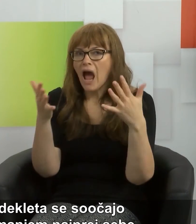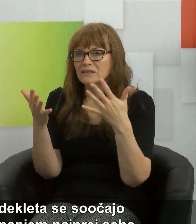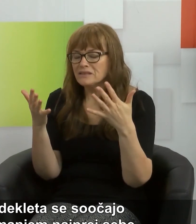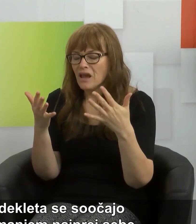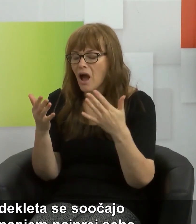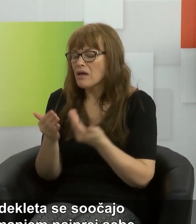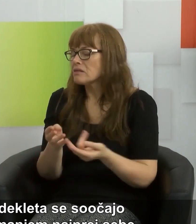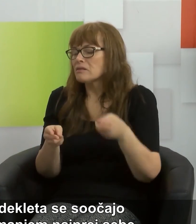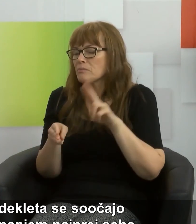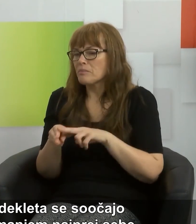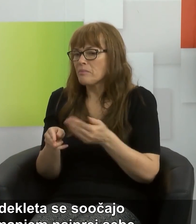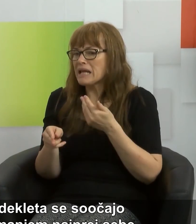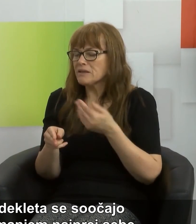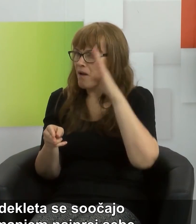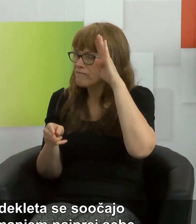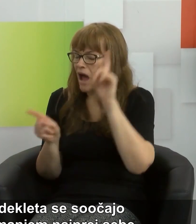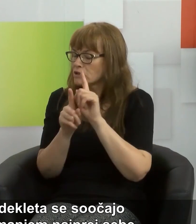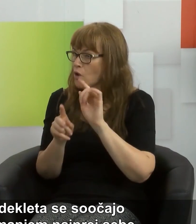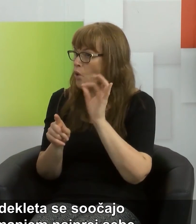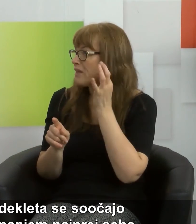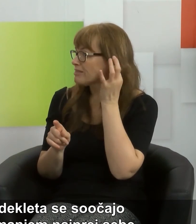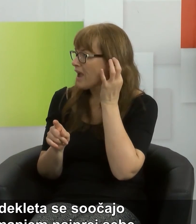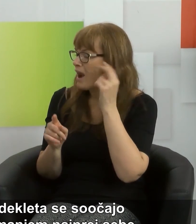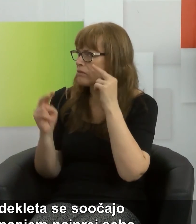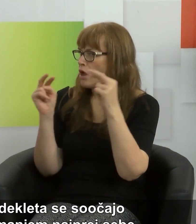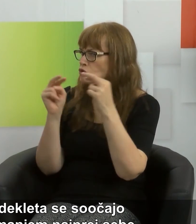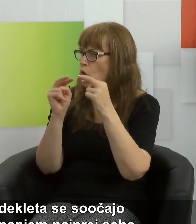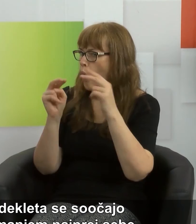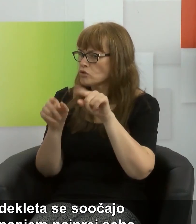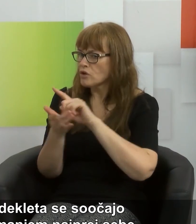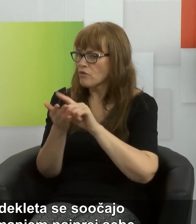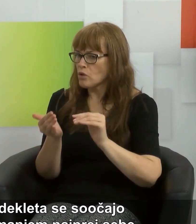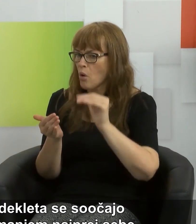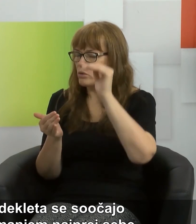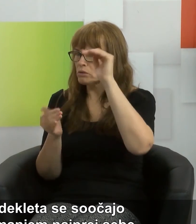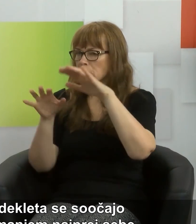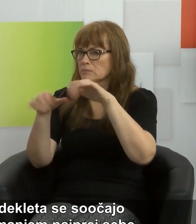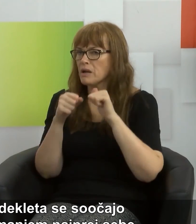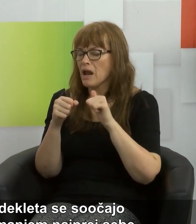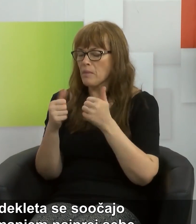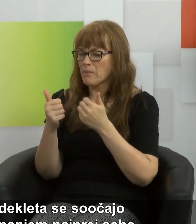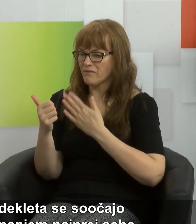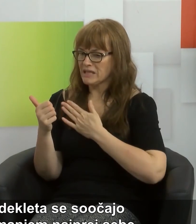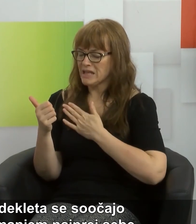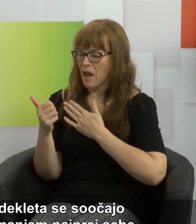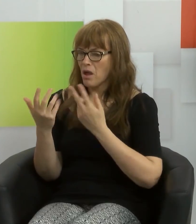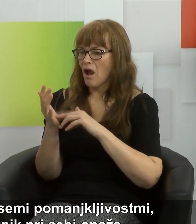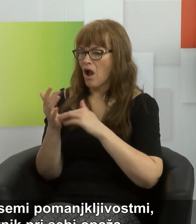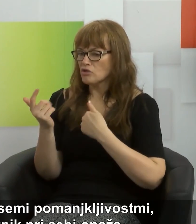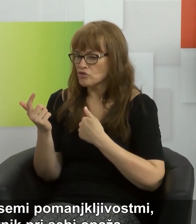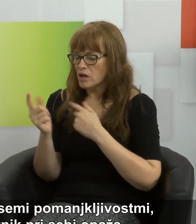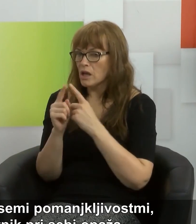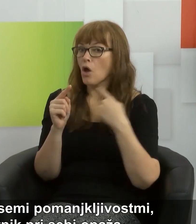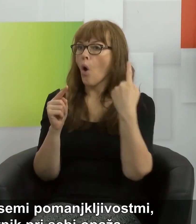predvsem tako fantje kot dekleta se soočajo v odraščanju za sprejemanjem naprej sebe in